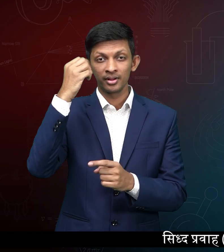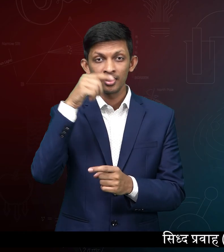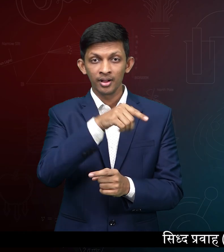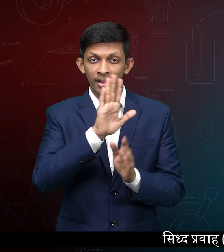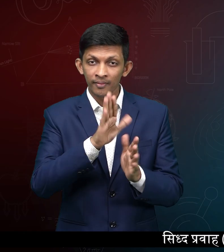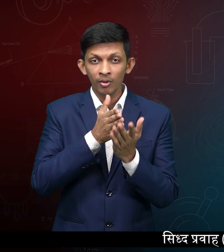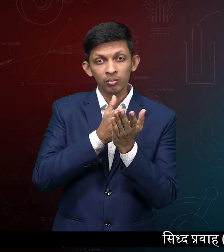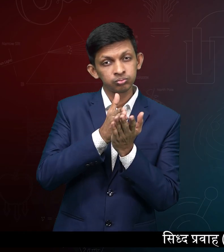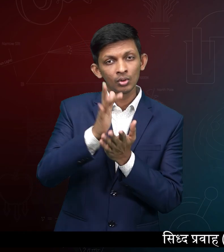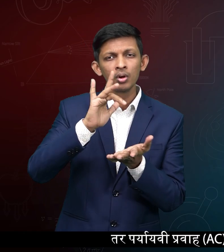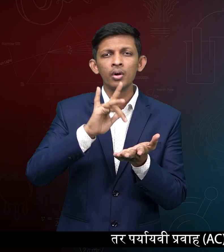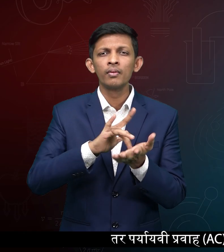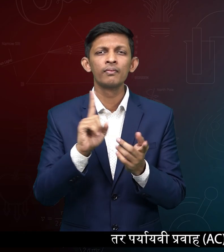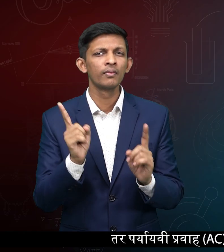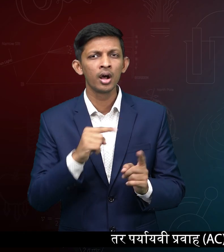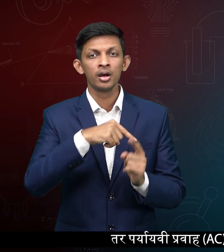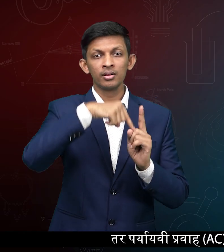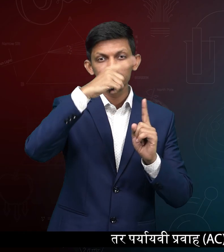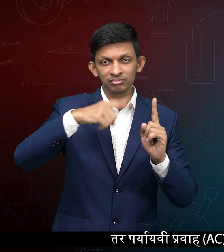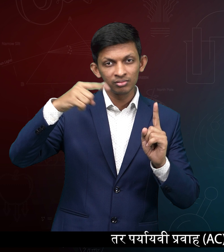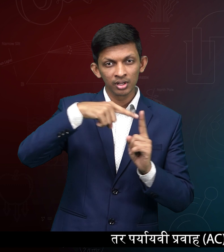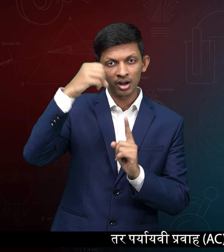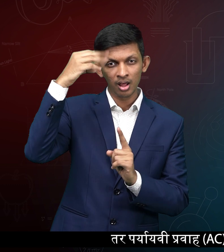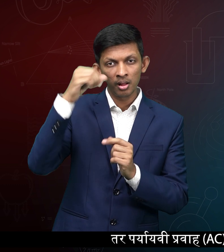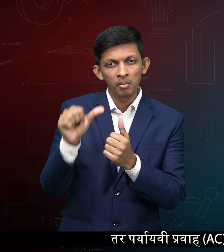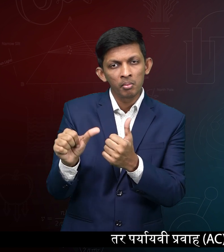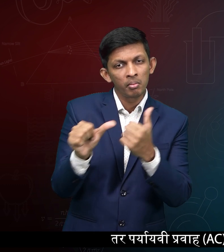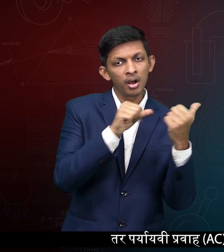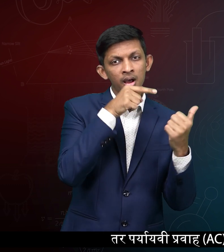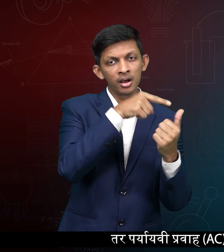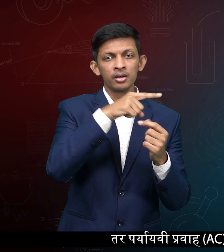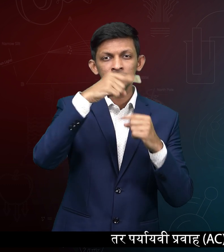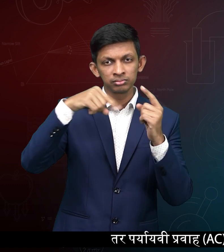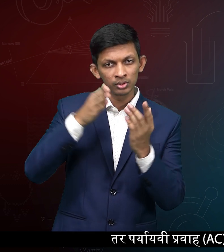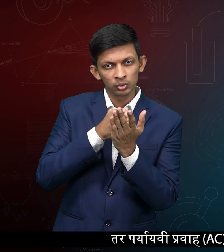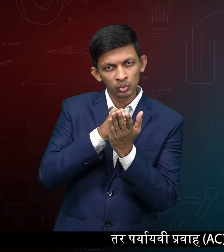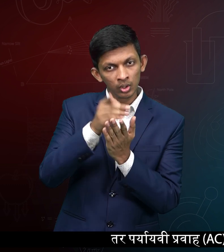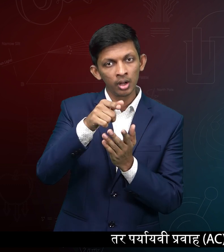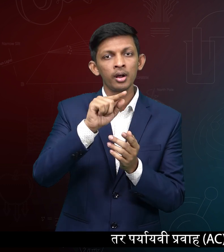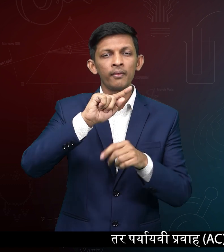वाहतो, तर पर्यायी प्रवाह AC ठराविक कालांतराने आपली दिशा बदलतो.